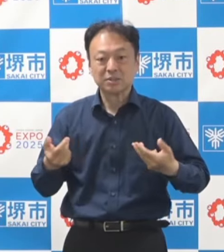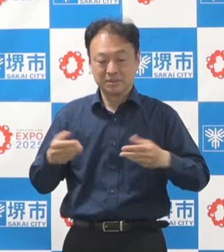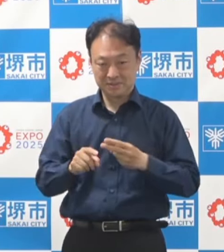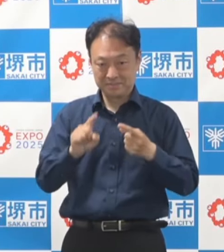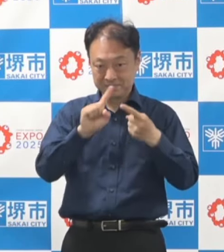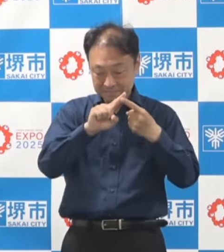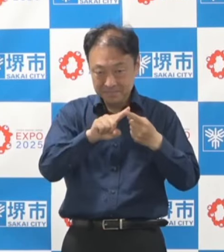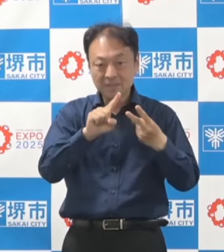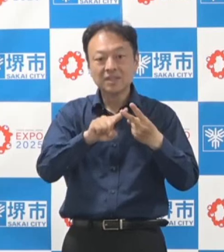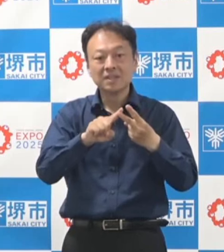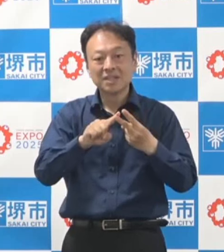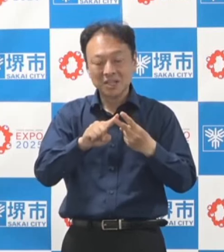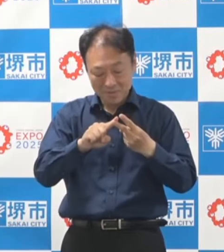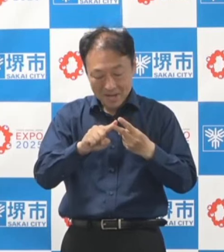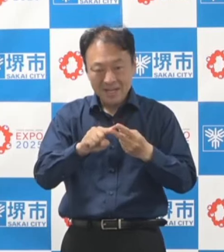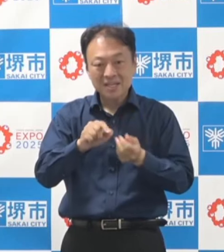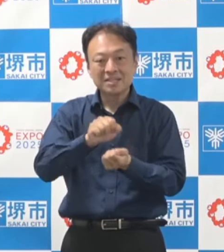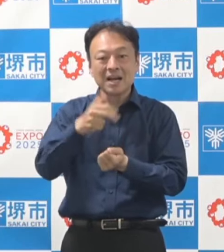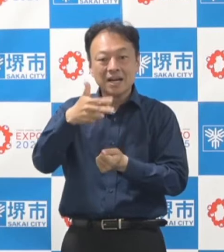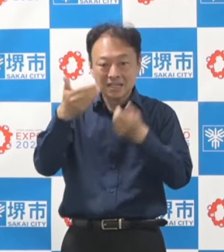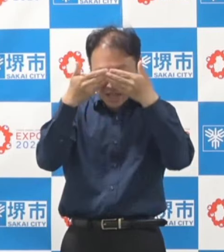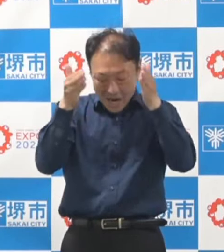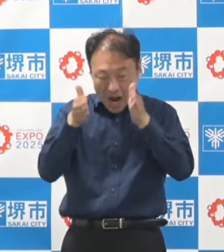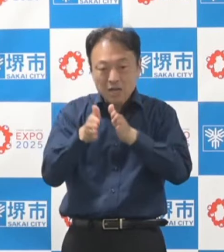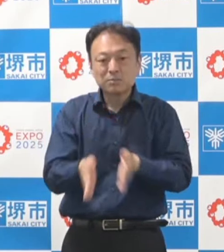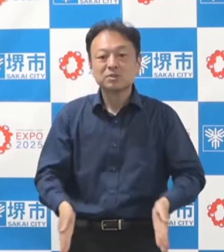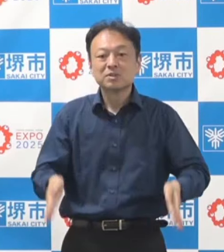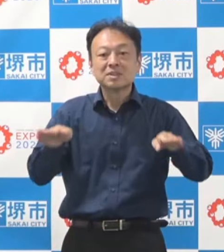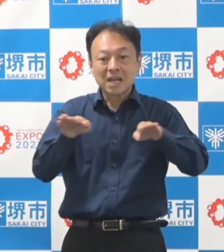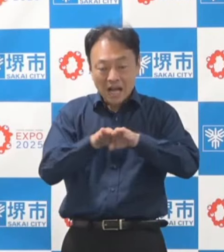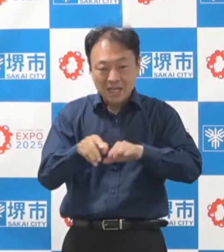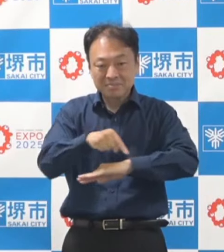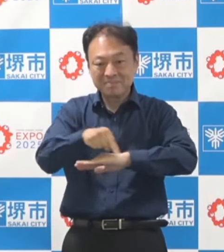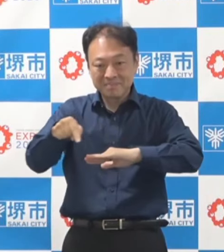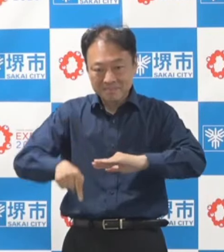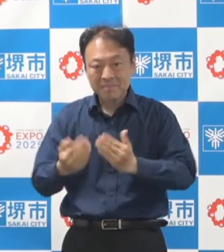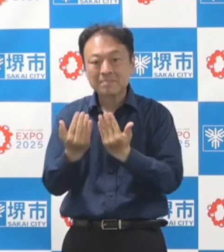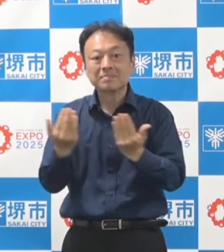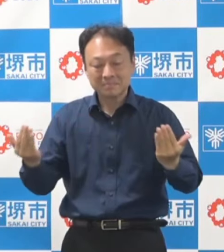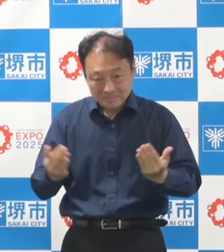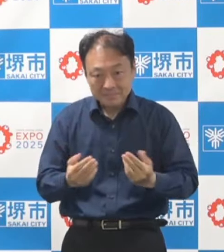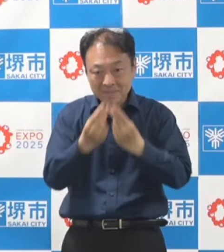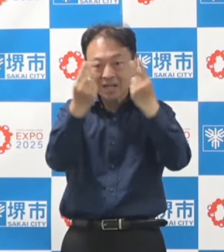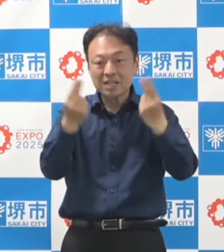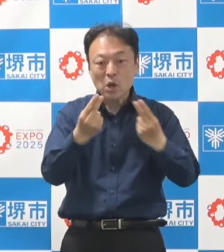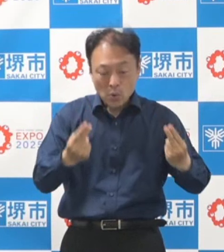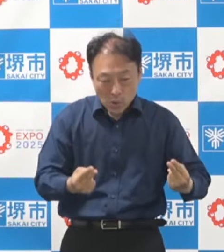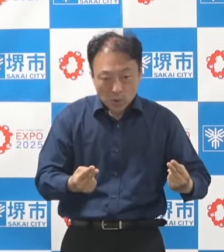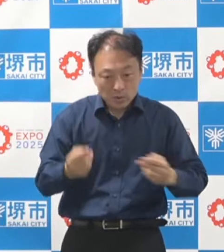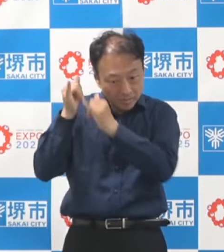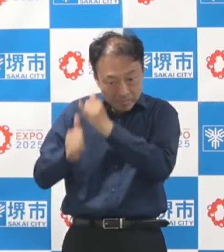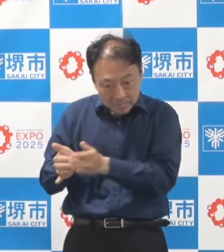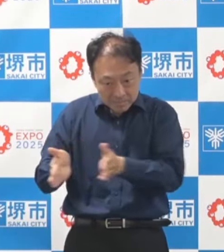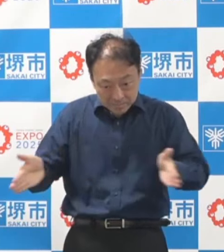博物館企画展仁徳天皇陵と近代の堺開催についてお伝えをします。